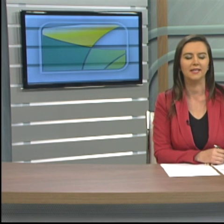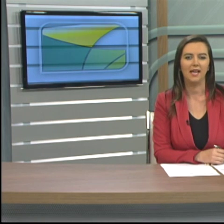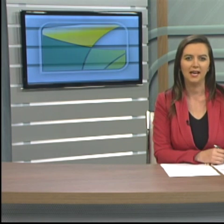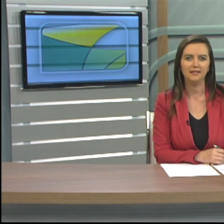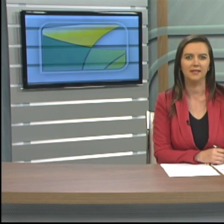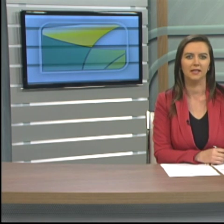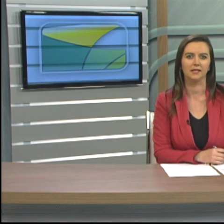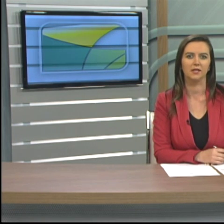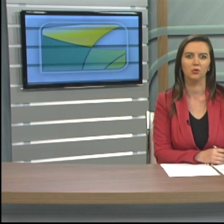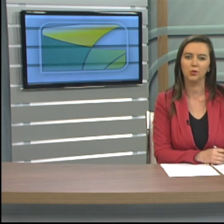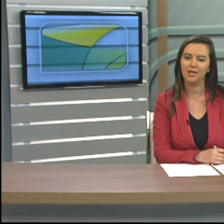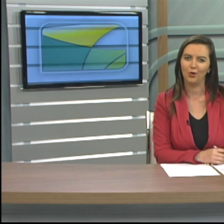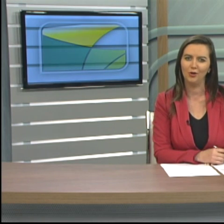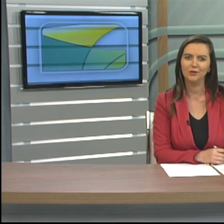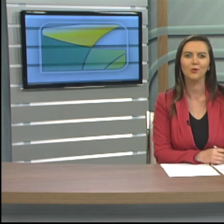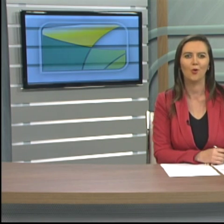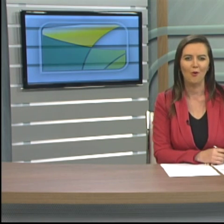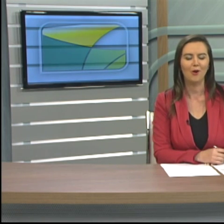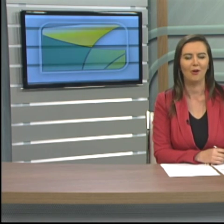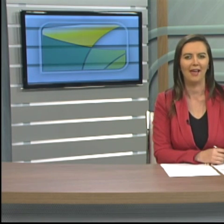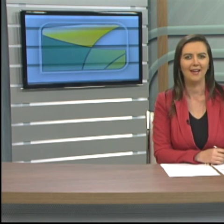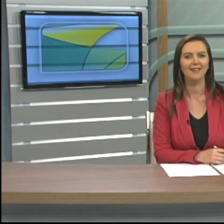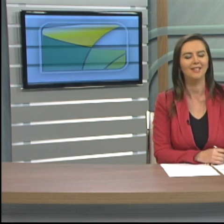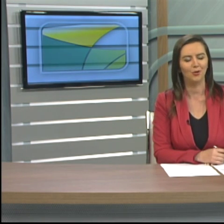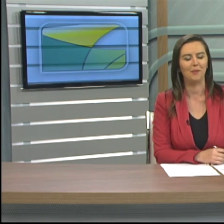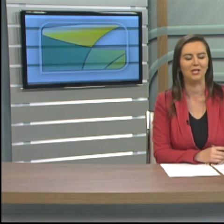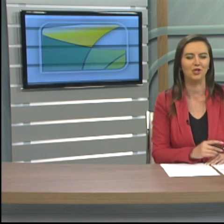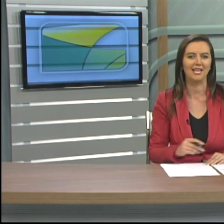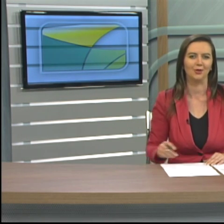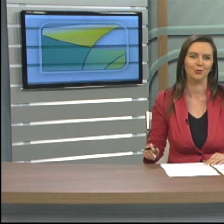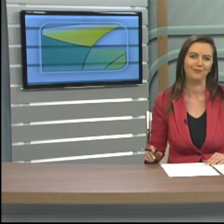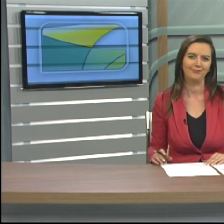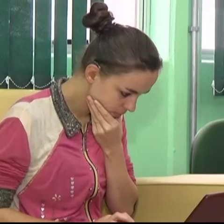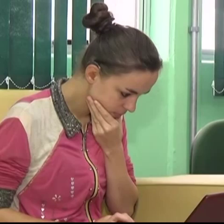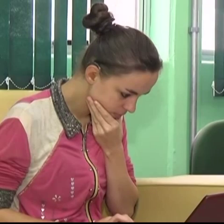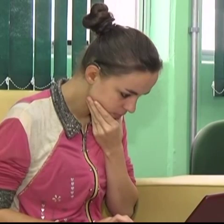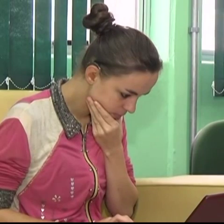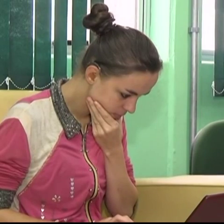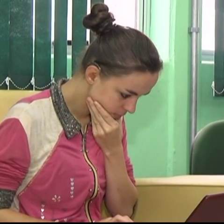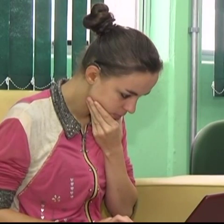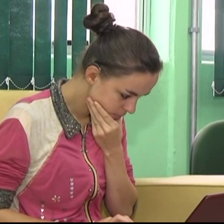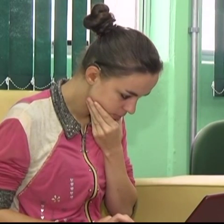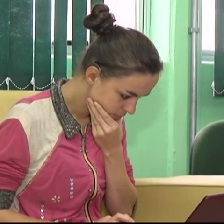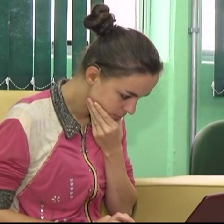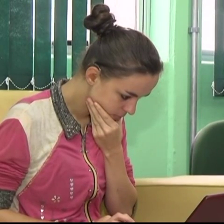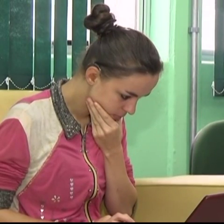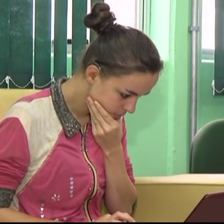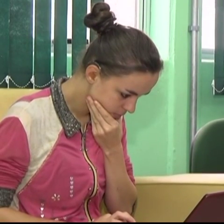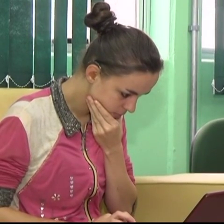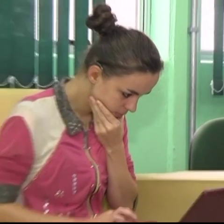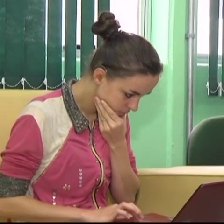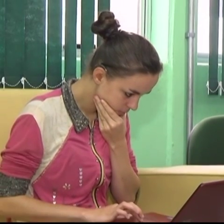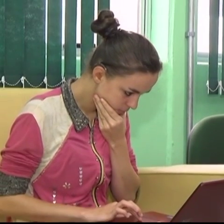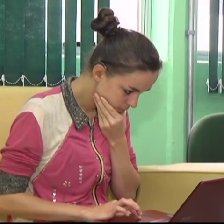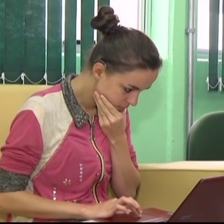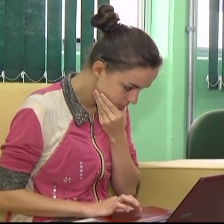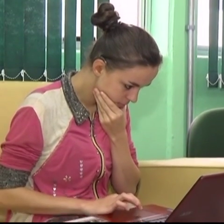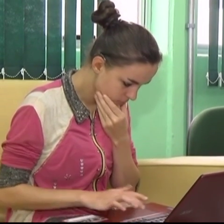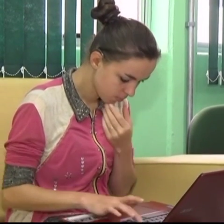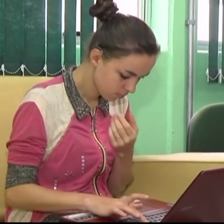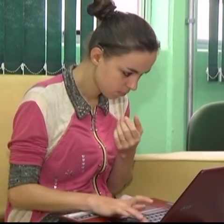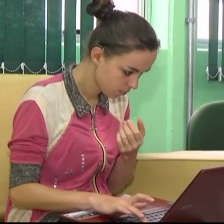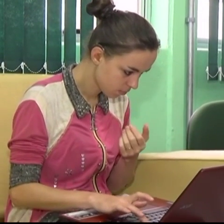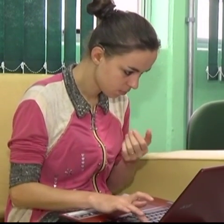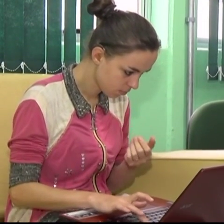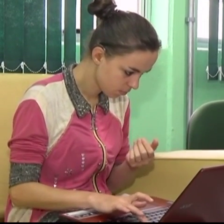acontece essa interação dos alunos com a colega e o aprendizado. O artigo 5 da Constituição Federal diz que